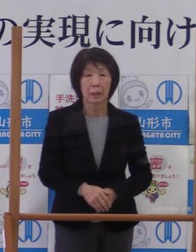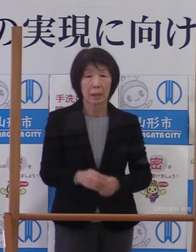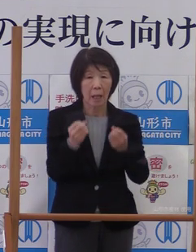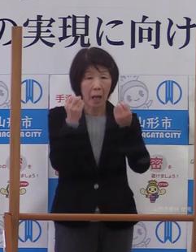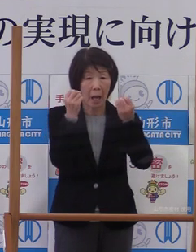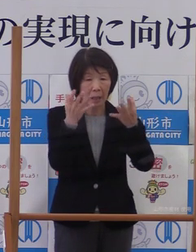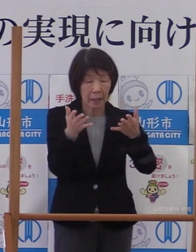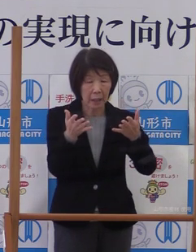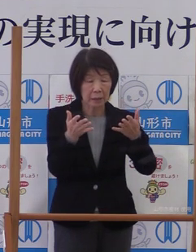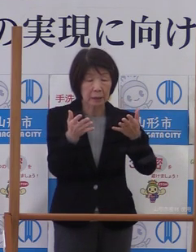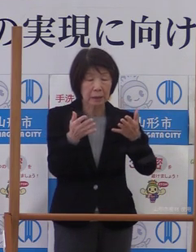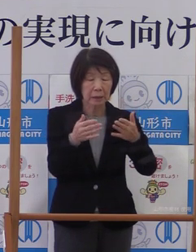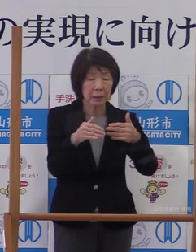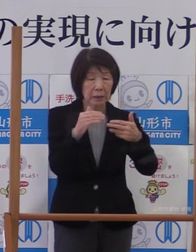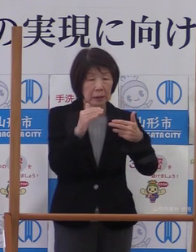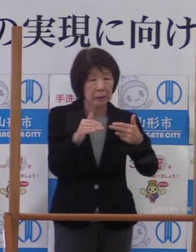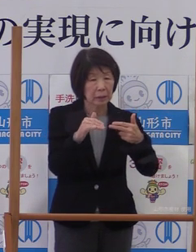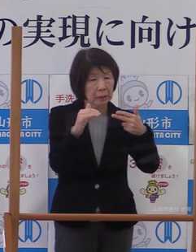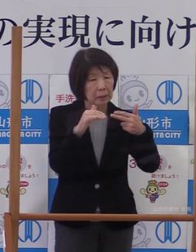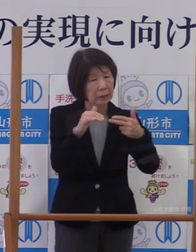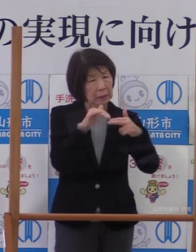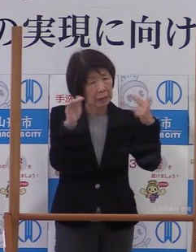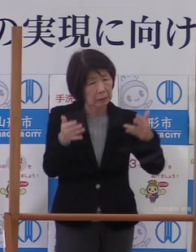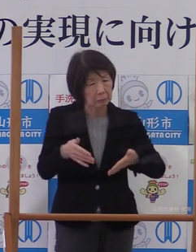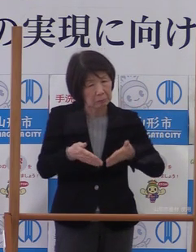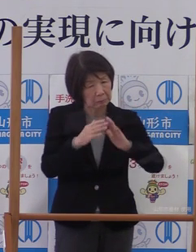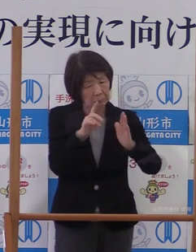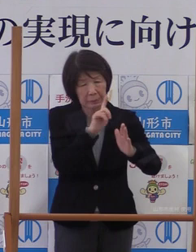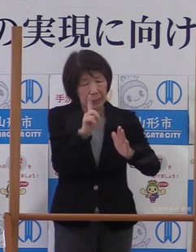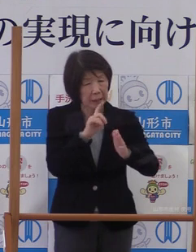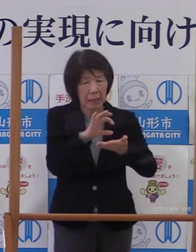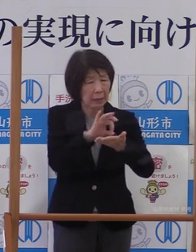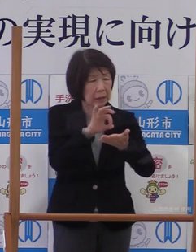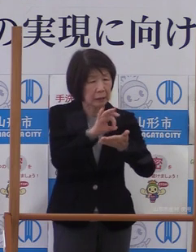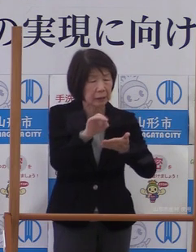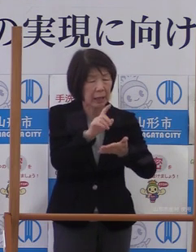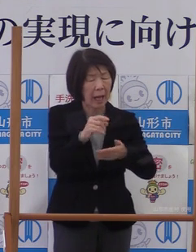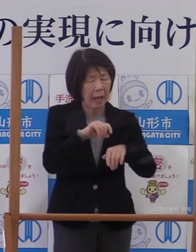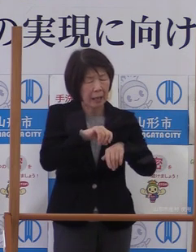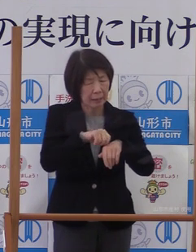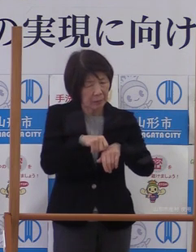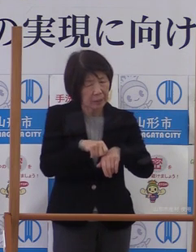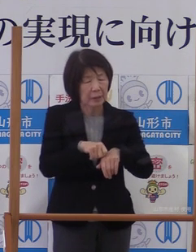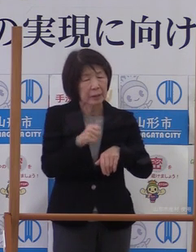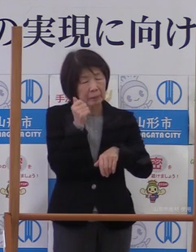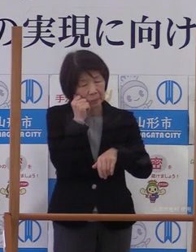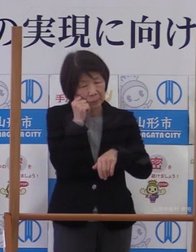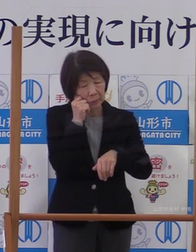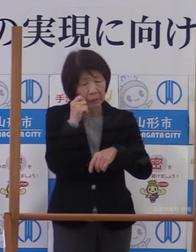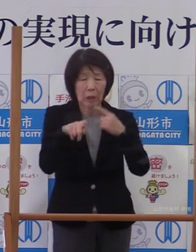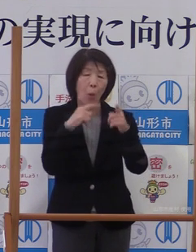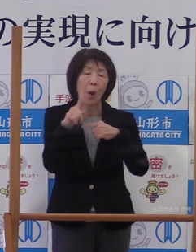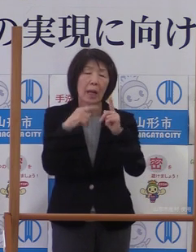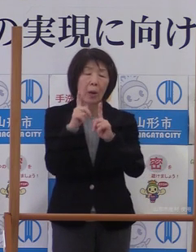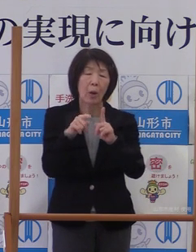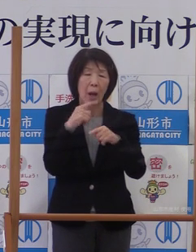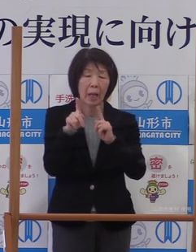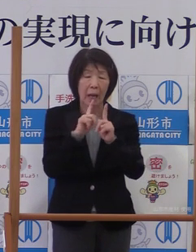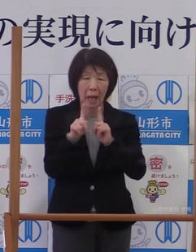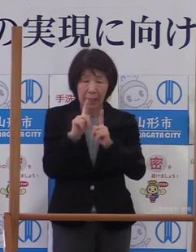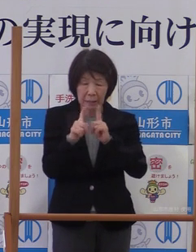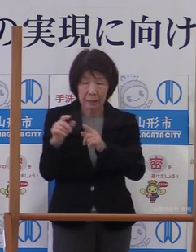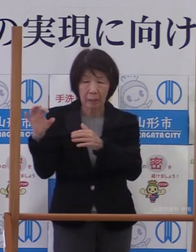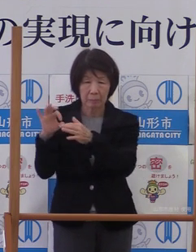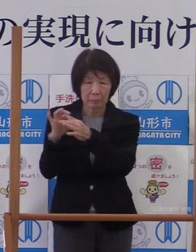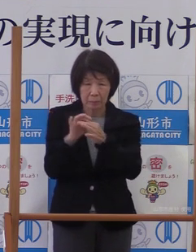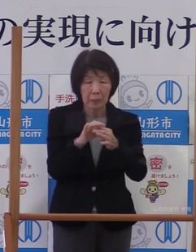しい設備投資をそこにするというのは非常に厳しいという話もずっとございまして、山形市単独